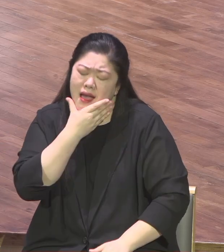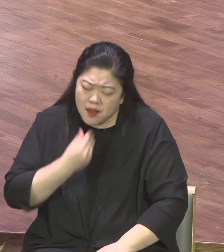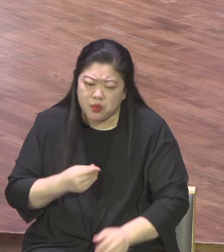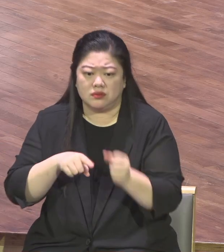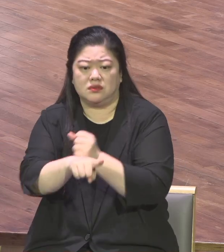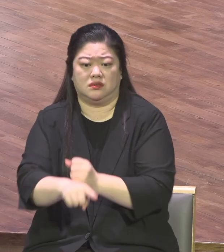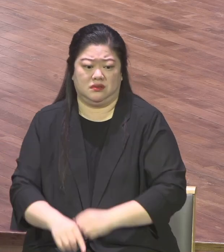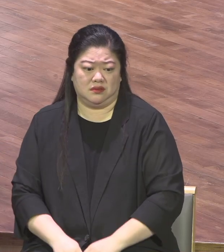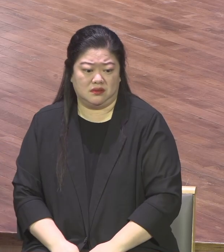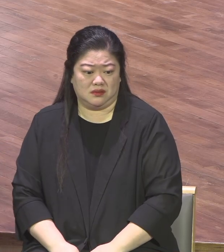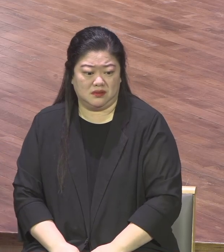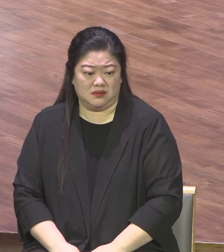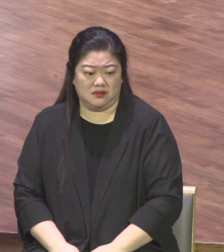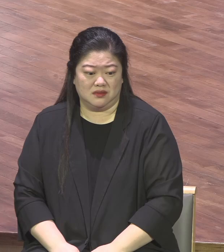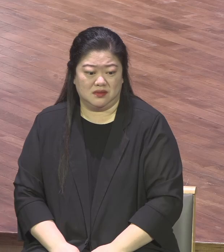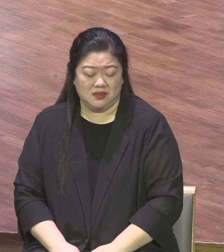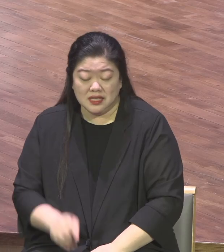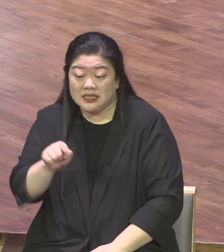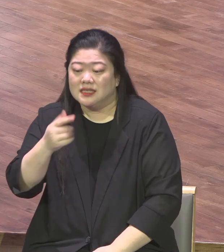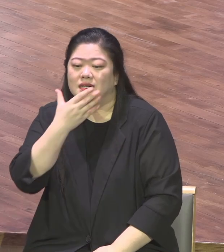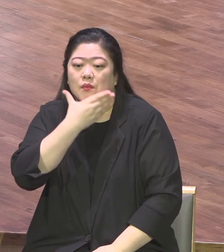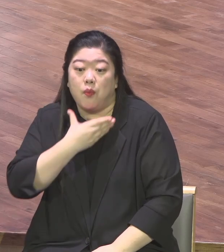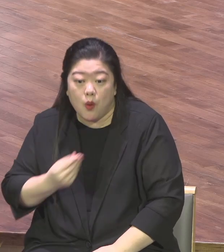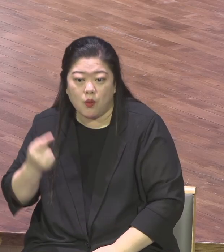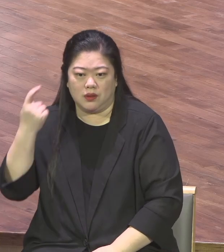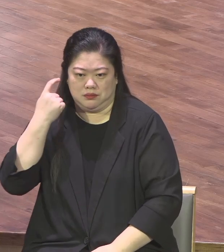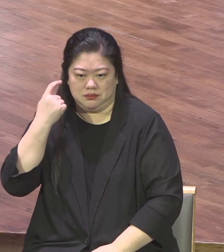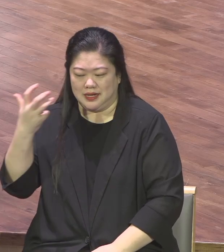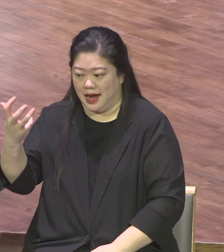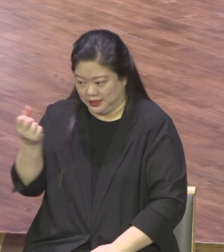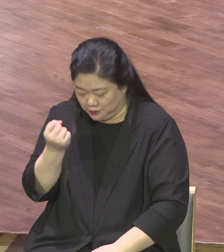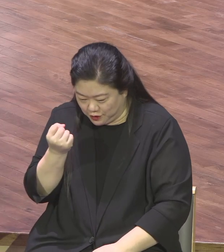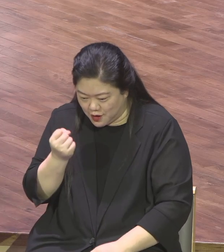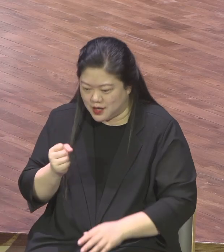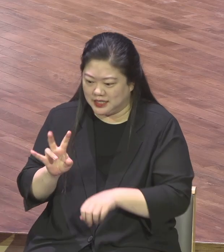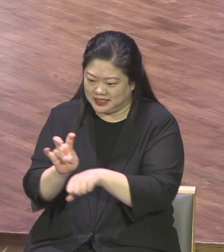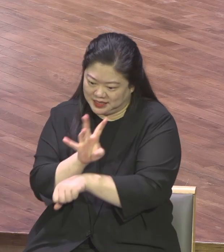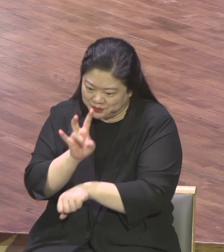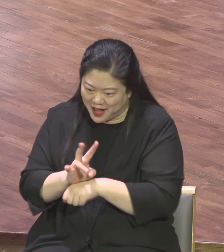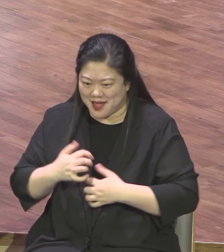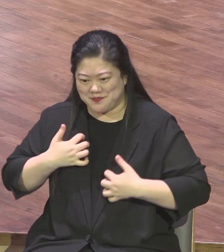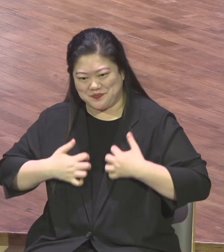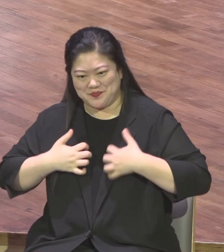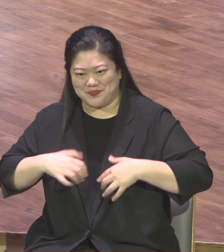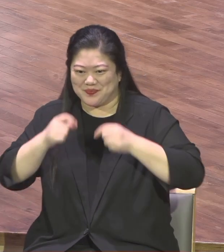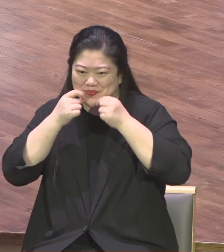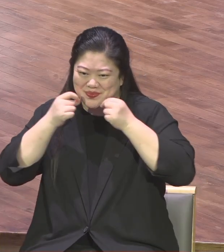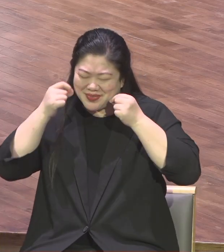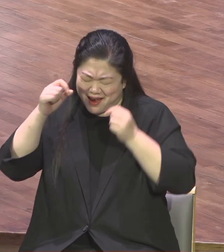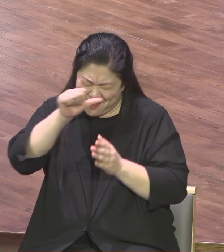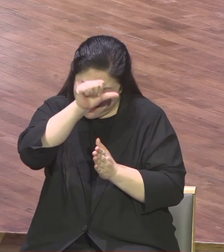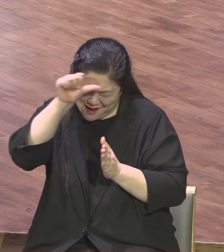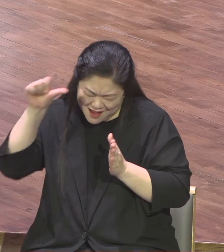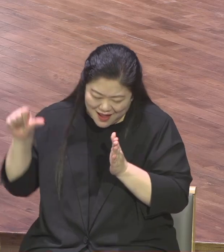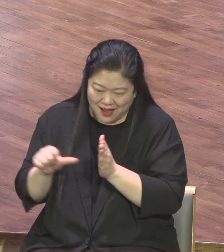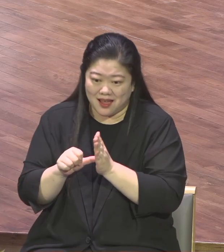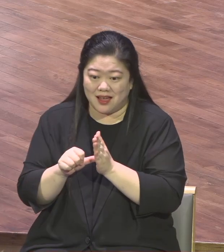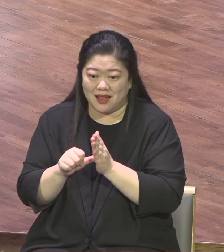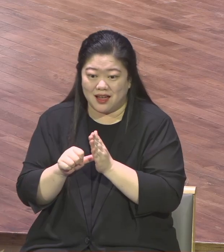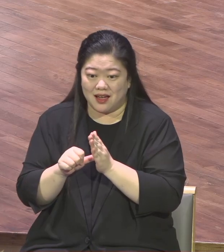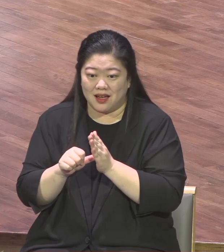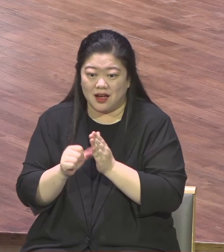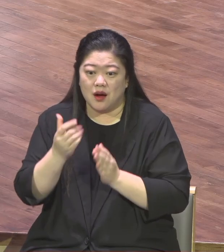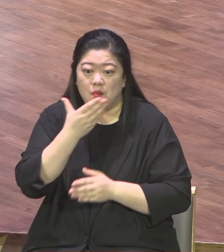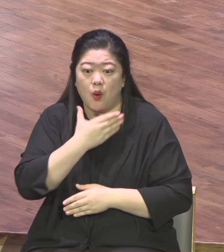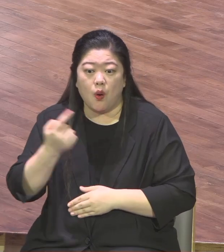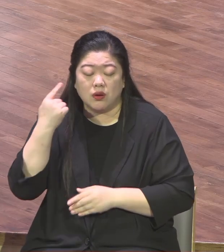축복을 24시 누리면서 완전 자유하고 행복한 언약의 여정을 가는 절대 복음